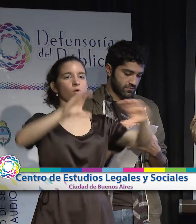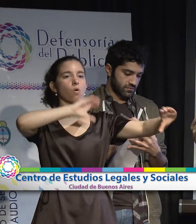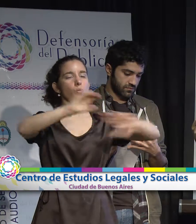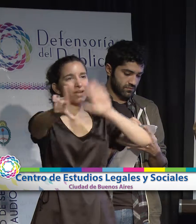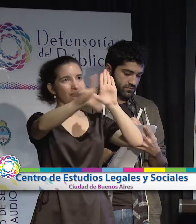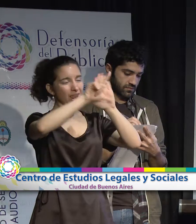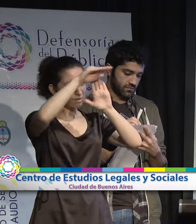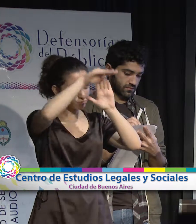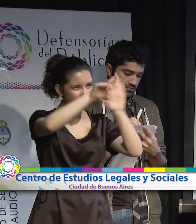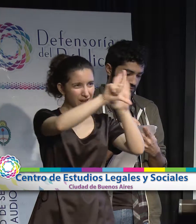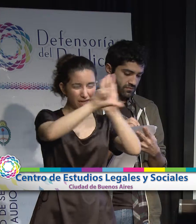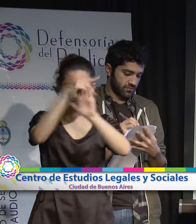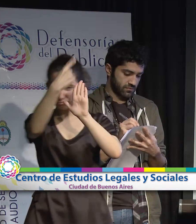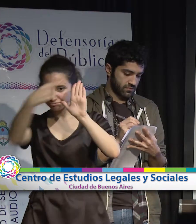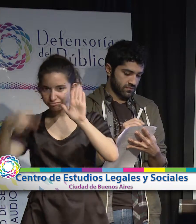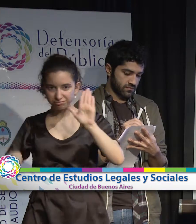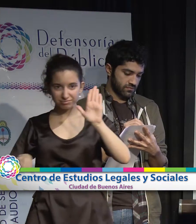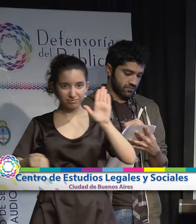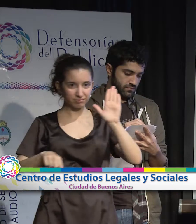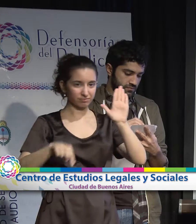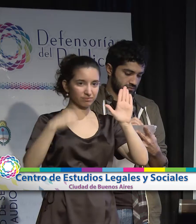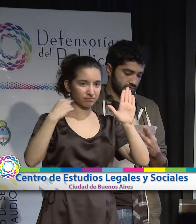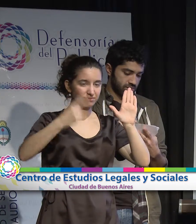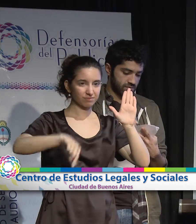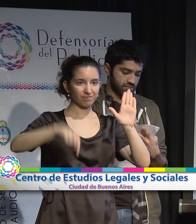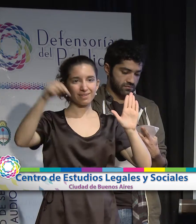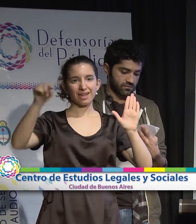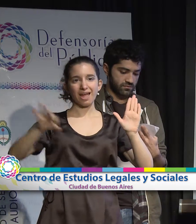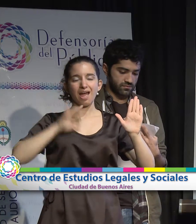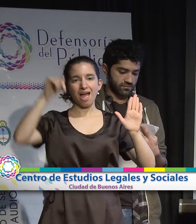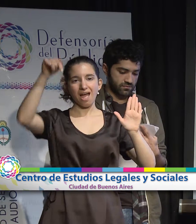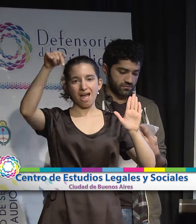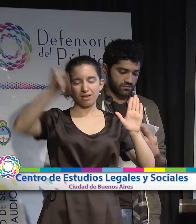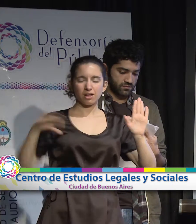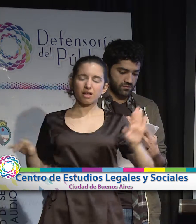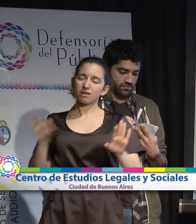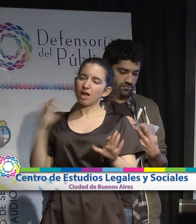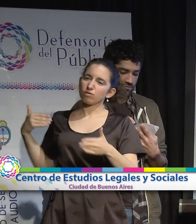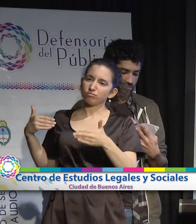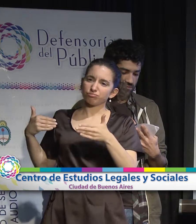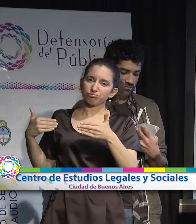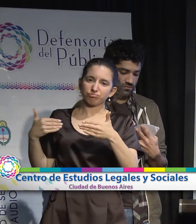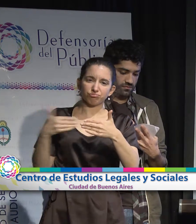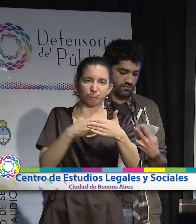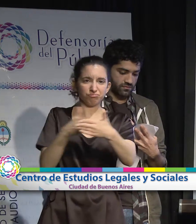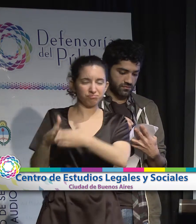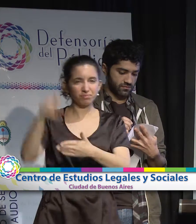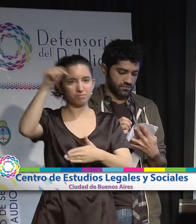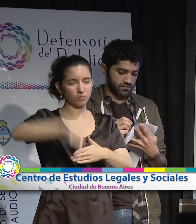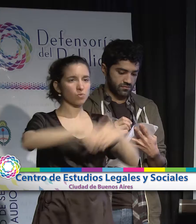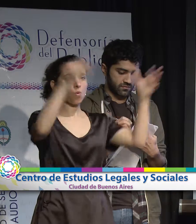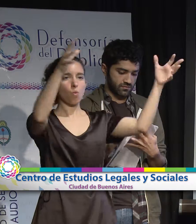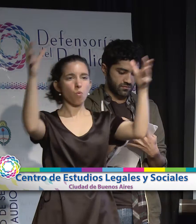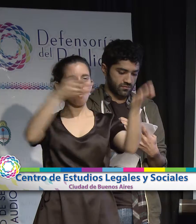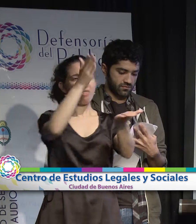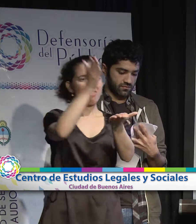comunicación audiovisual, lamentablemente llegaron este año a distintos ámbitos de protección de derechos humanos. Y en